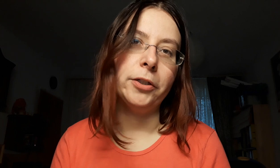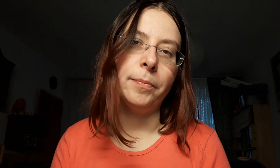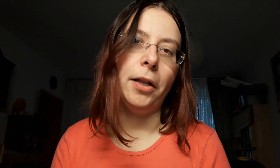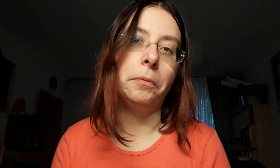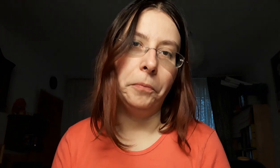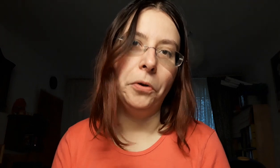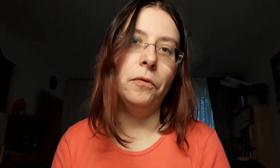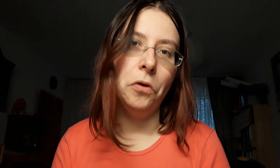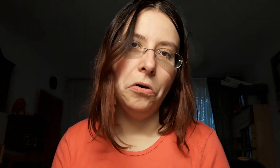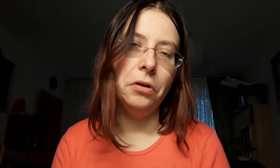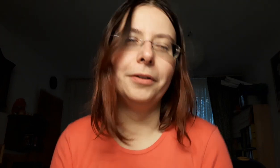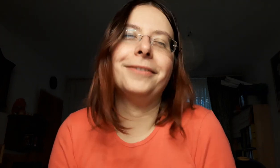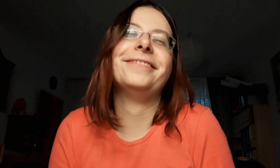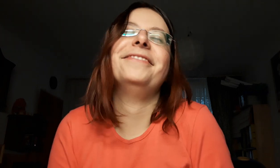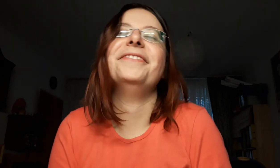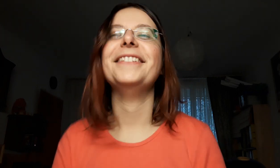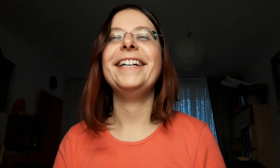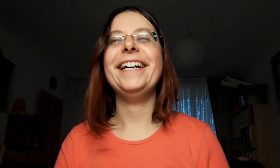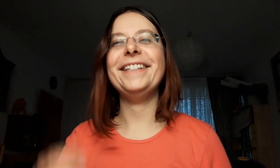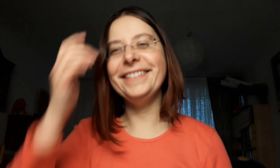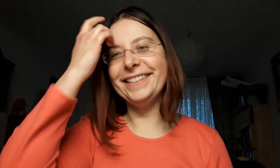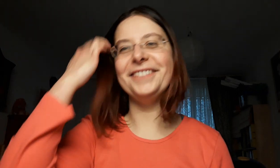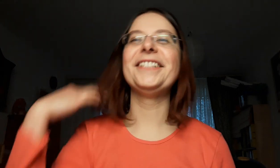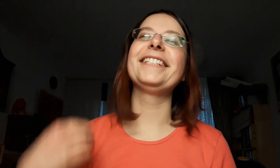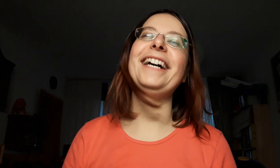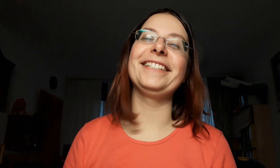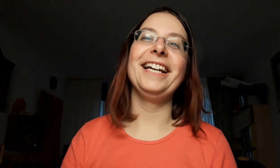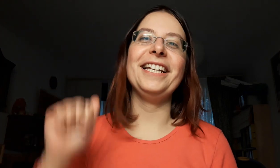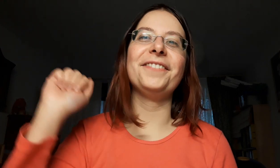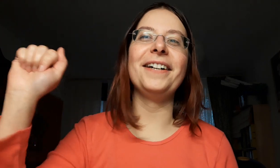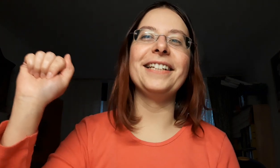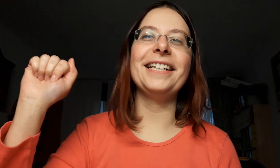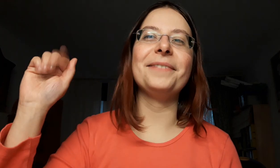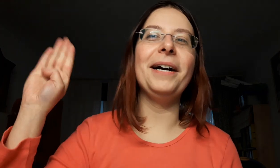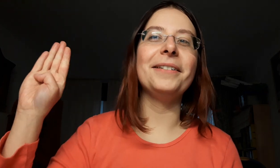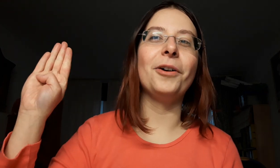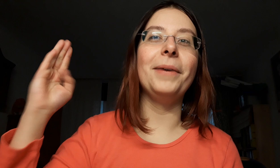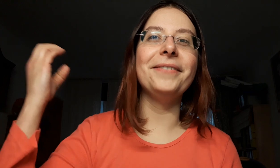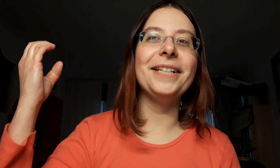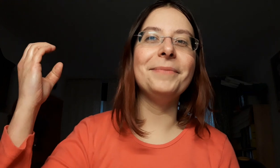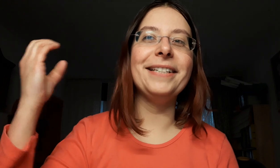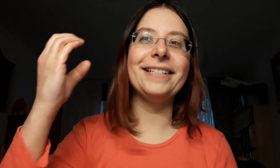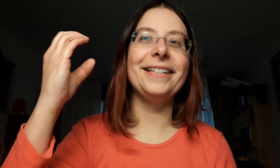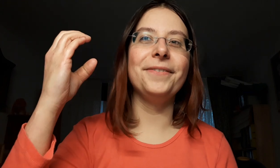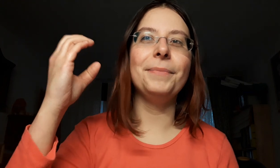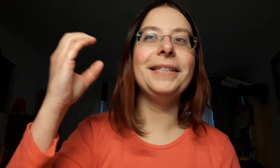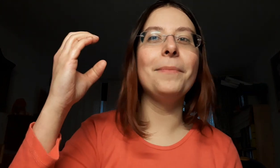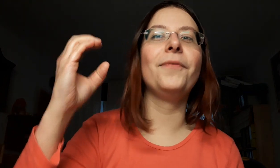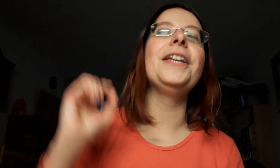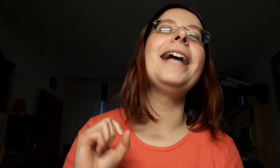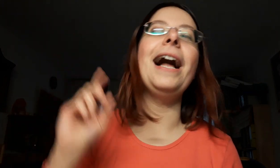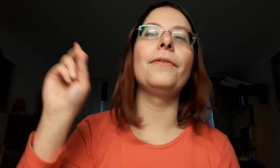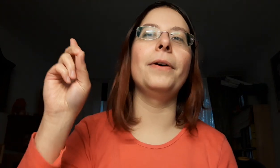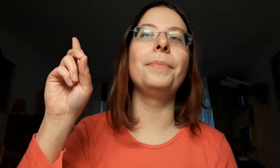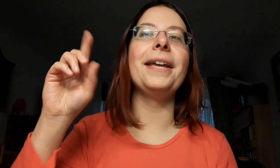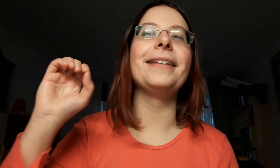Manchmal, jawohl. Und ich habe gedacht, ich fange dann jetzt mal nochmal wieder mit dem Fingeralphabet